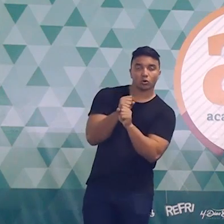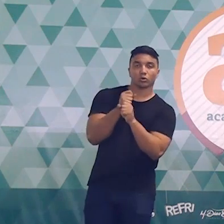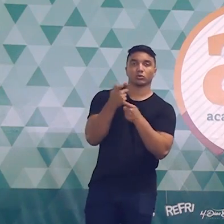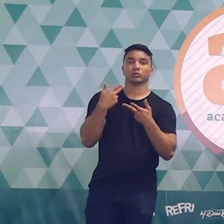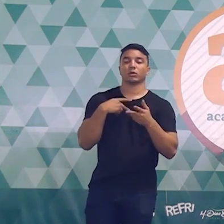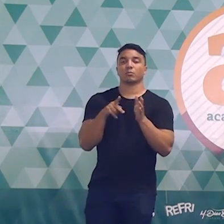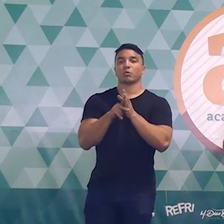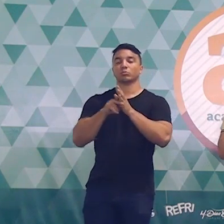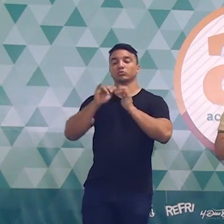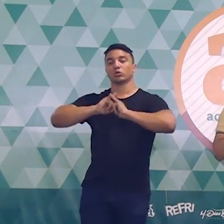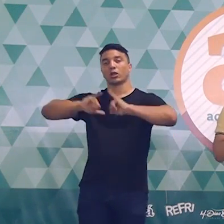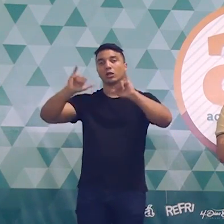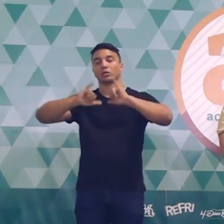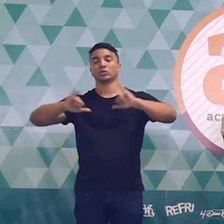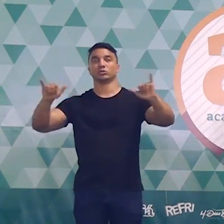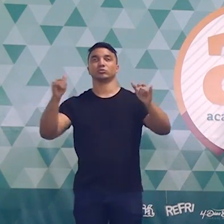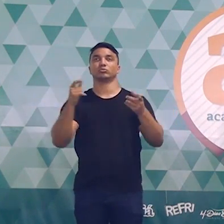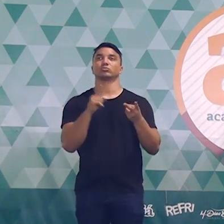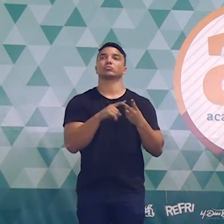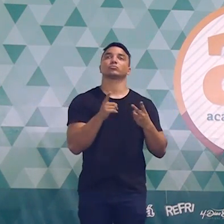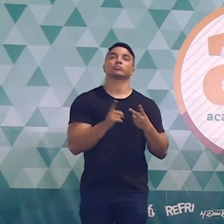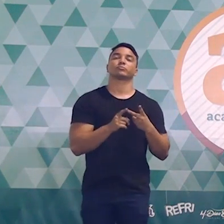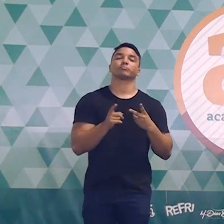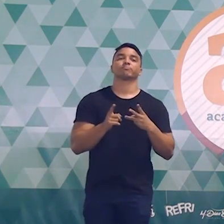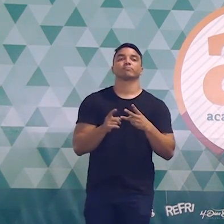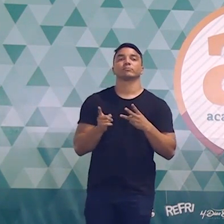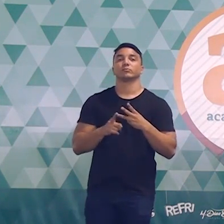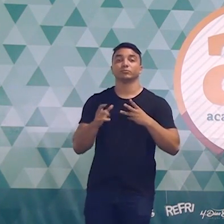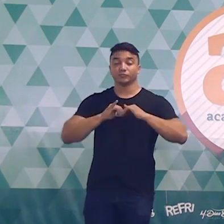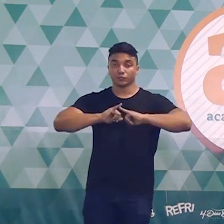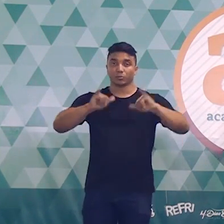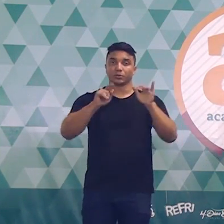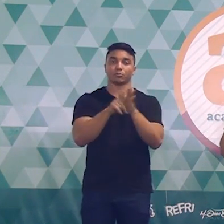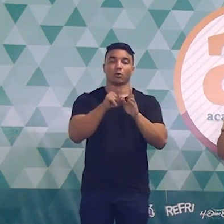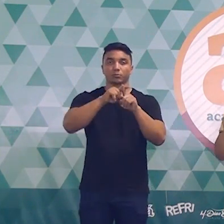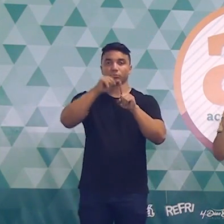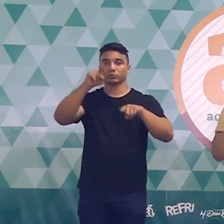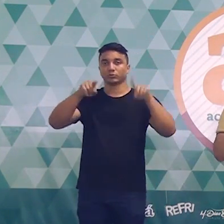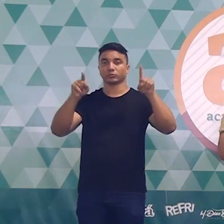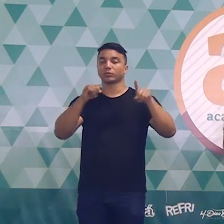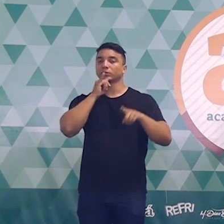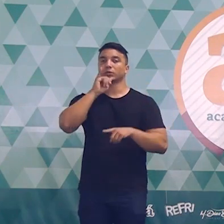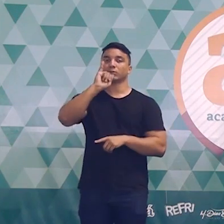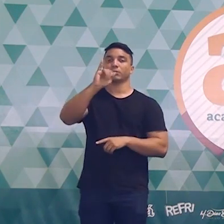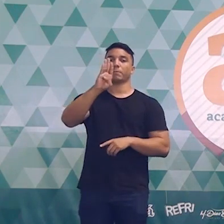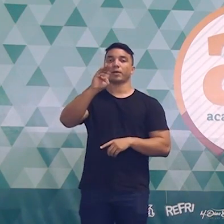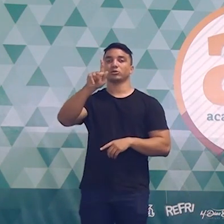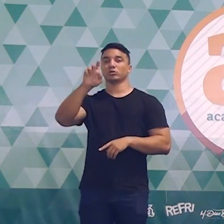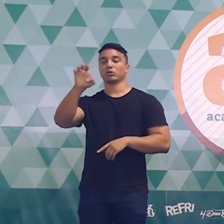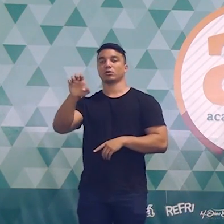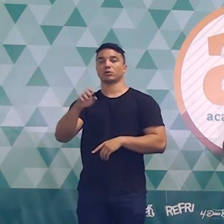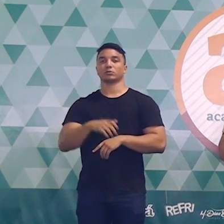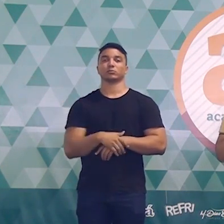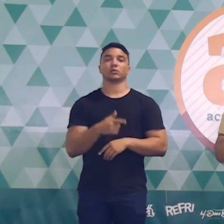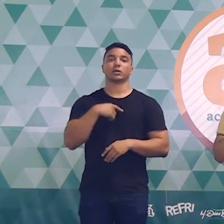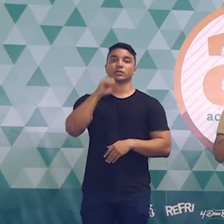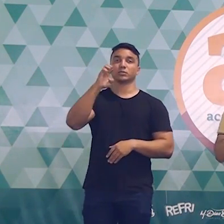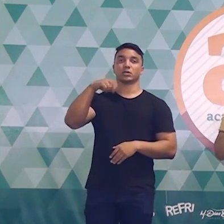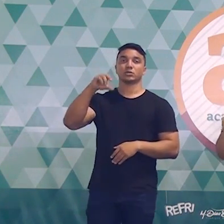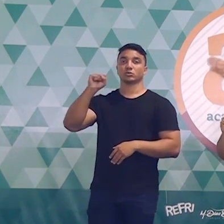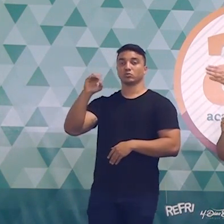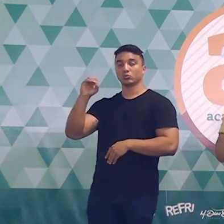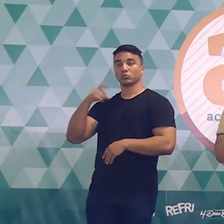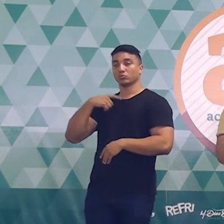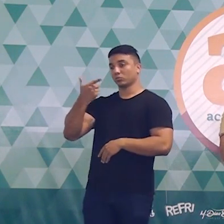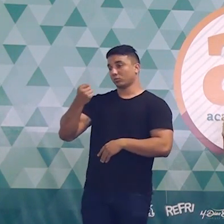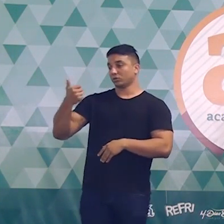fato jornalístico, repertório é informação estatística, é citar o IBGE, é citar o censo de 2010, que o